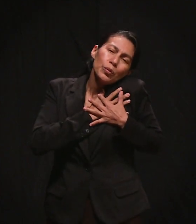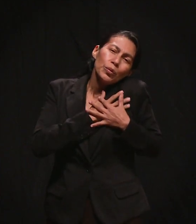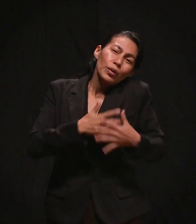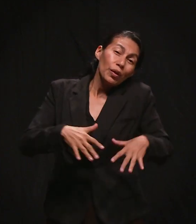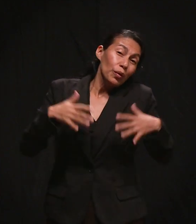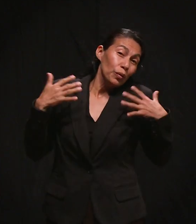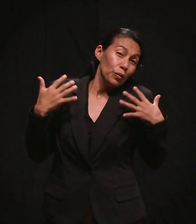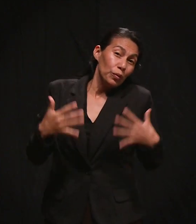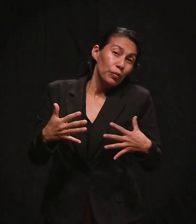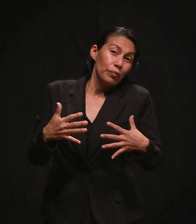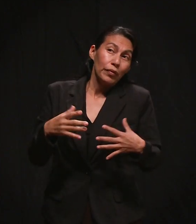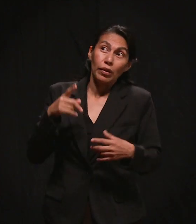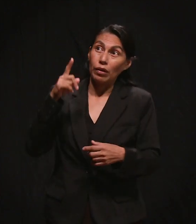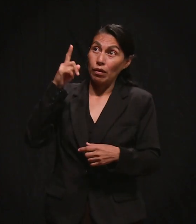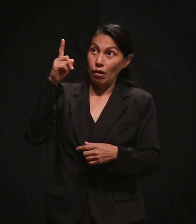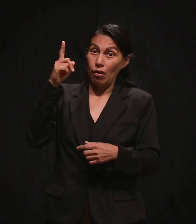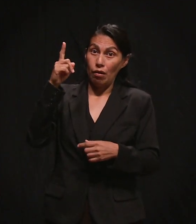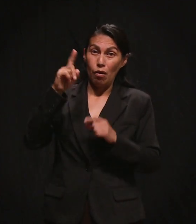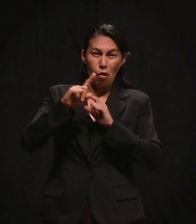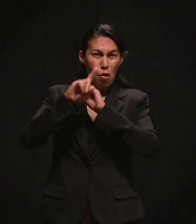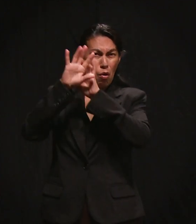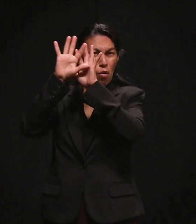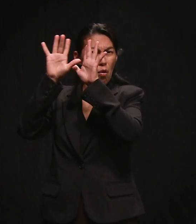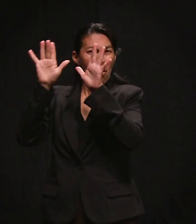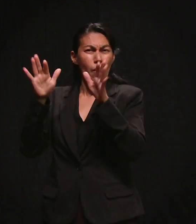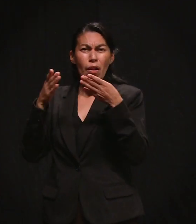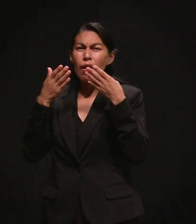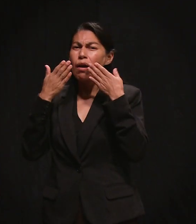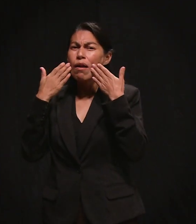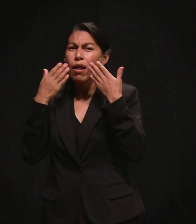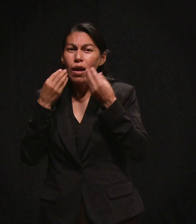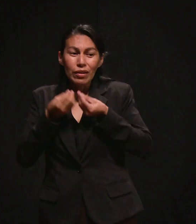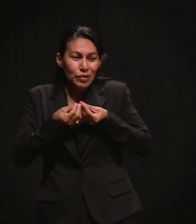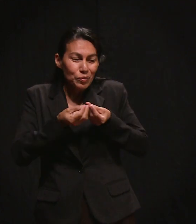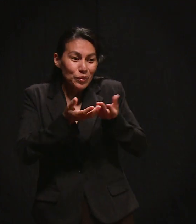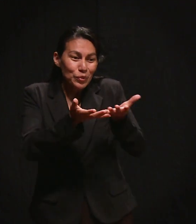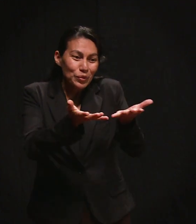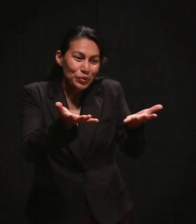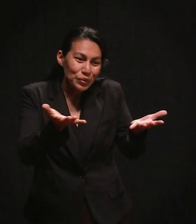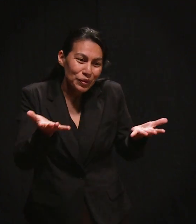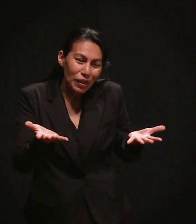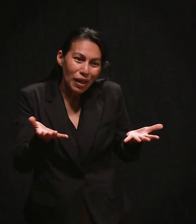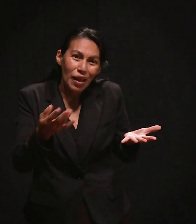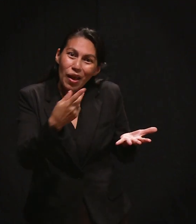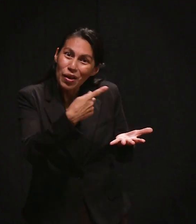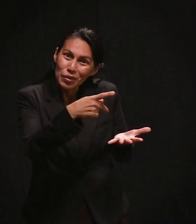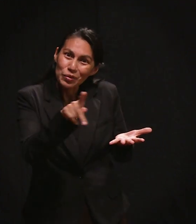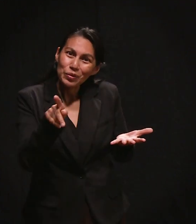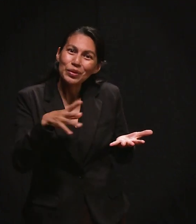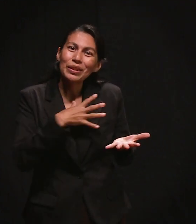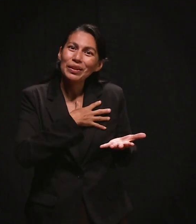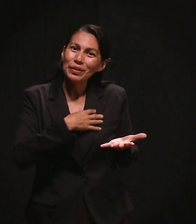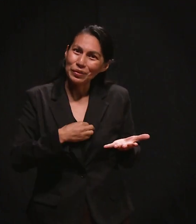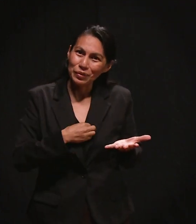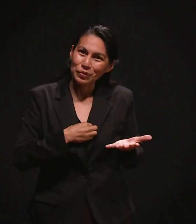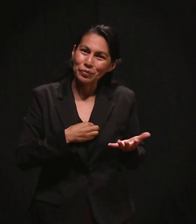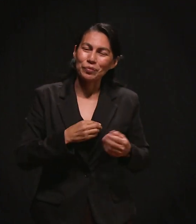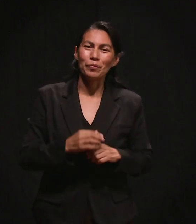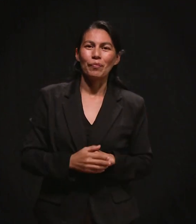a manifestar su gloria y su gracia en bien de sus hijos, porque no nos dejará ni